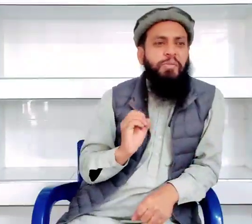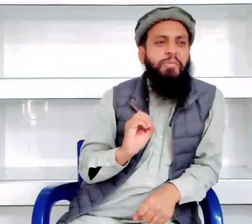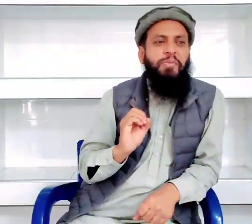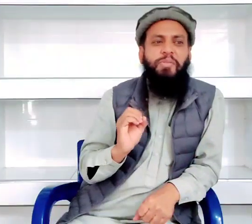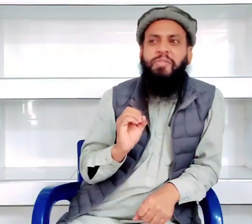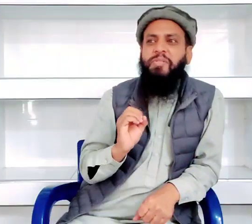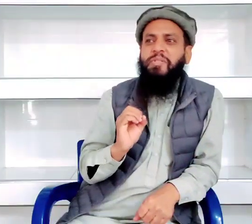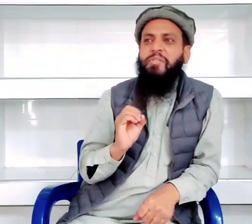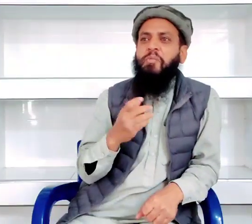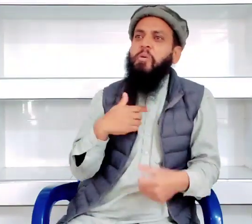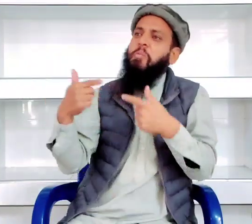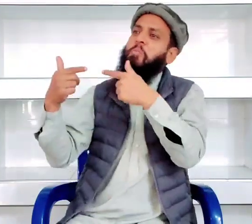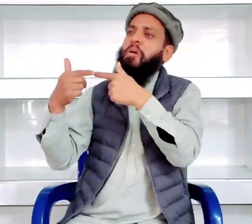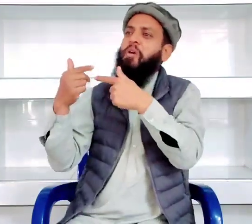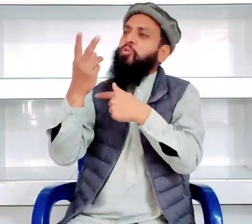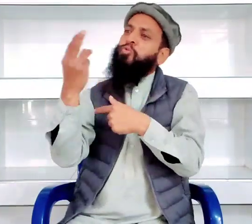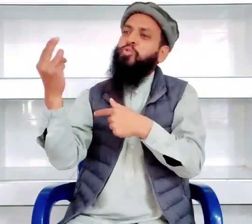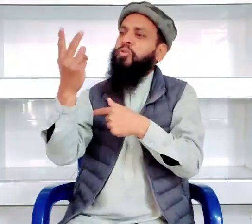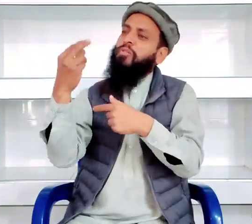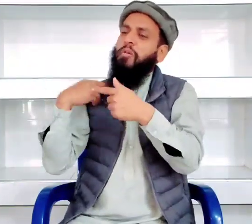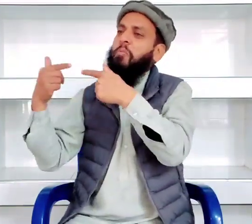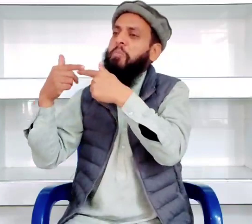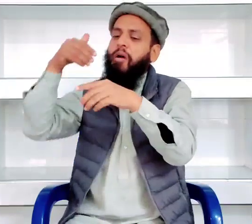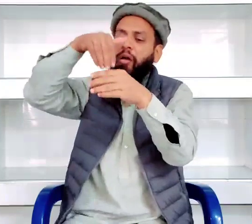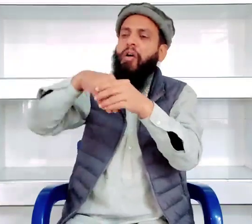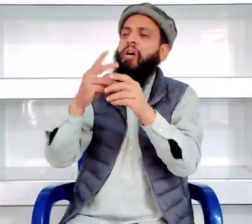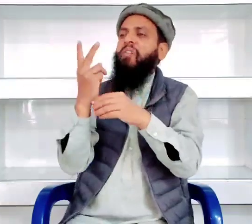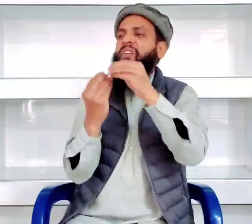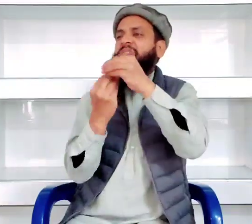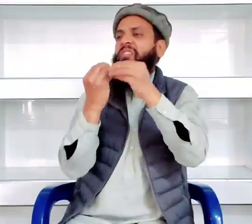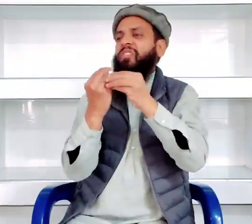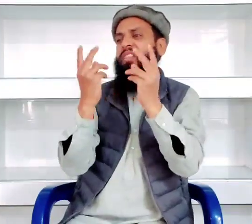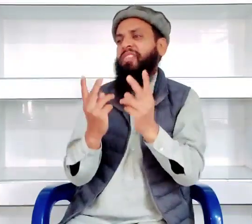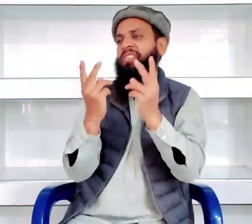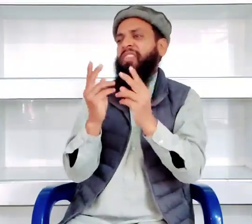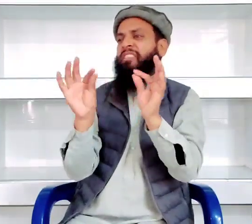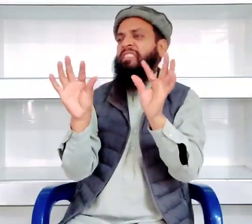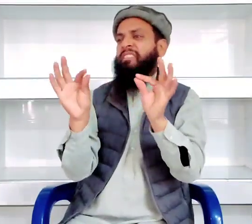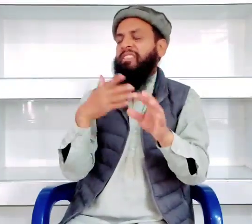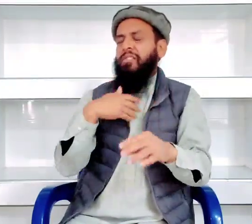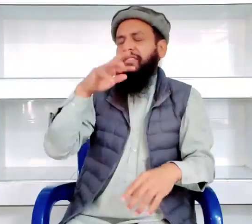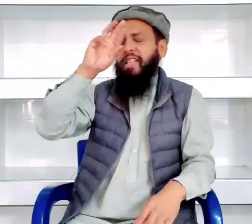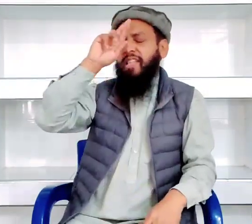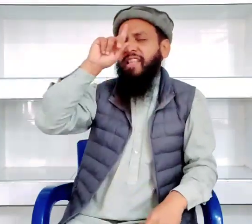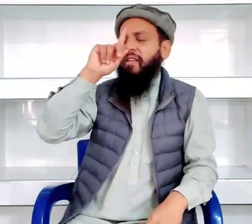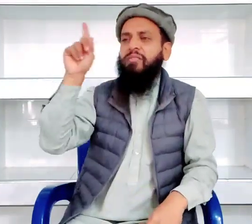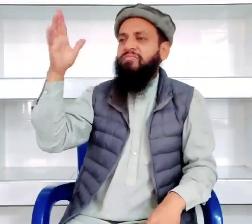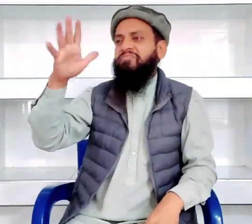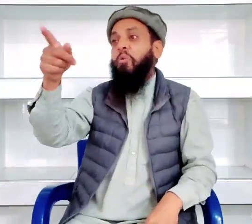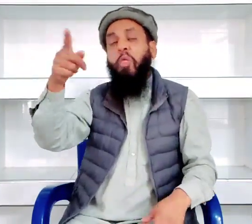رسول اللہ صلی اللہ علیہ وسلم نے نہ منع فرمایا ہے ہم بیع سر بند روائز کہ